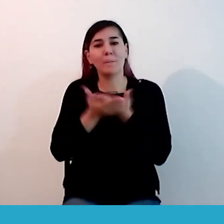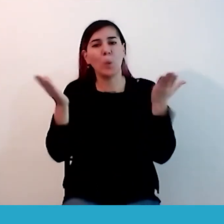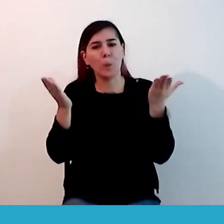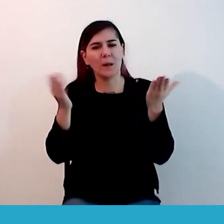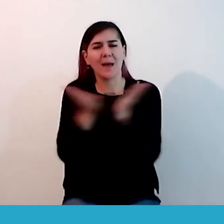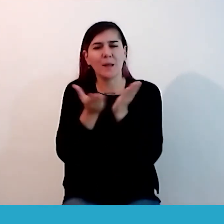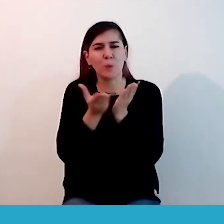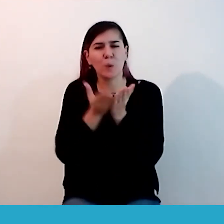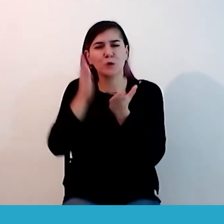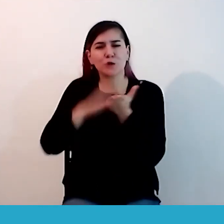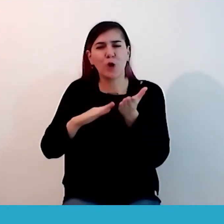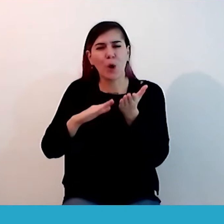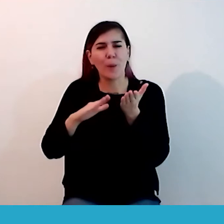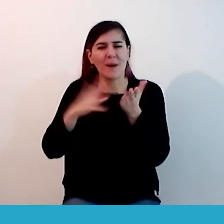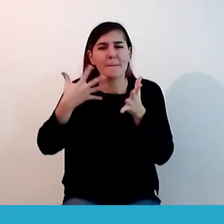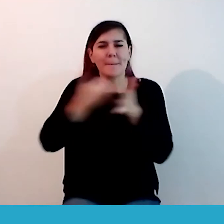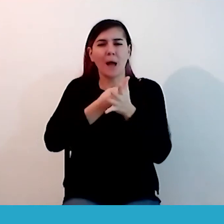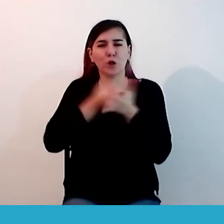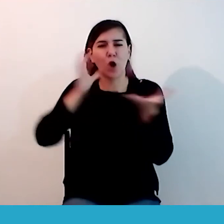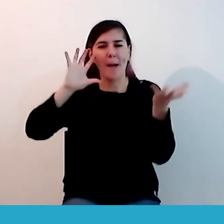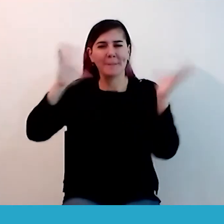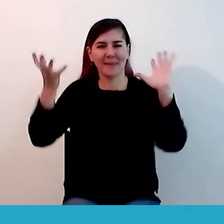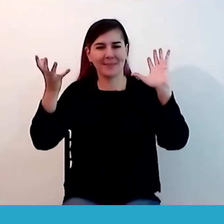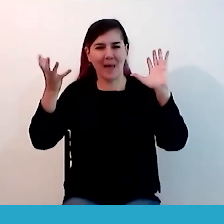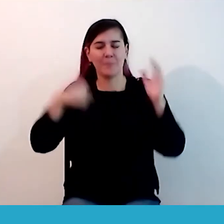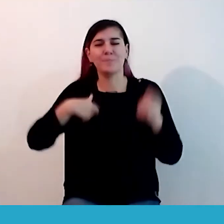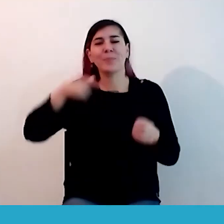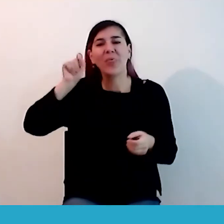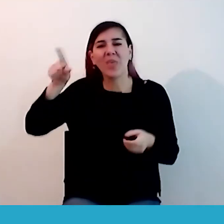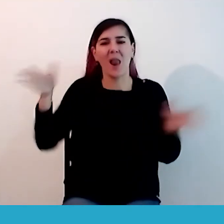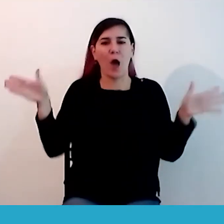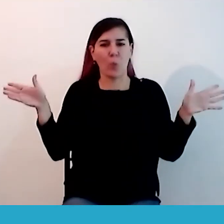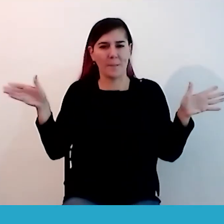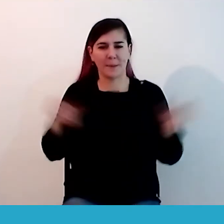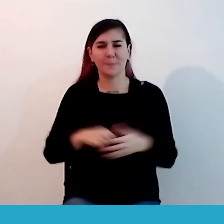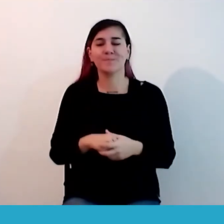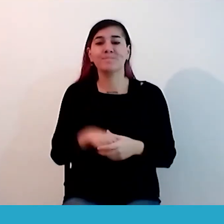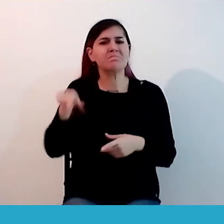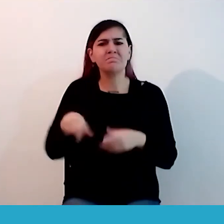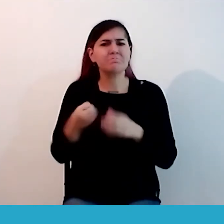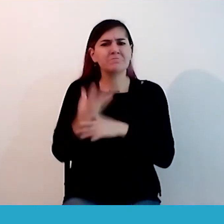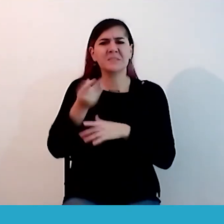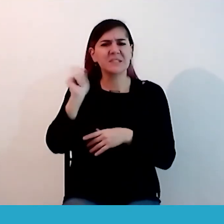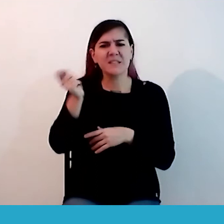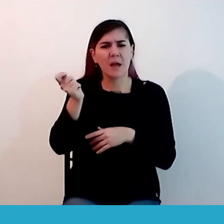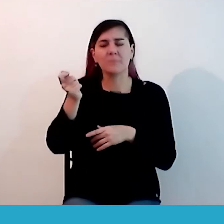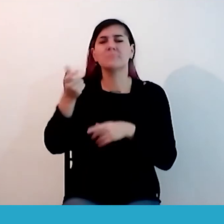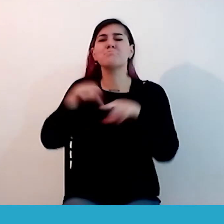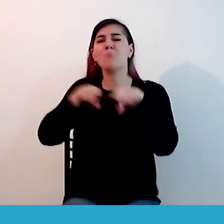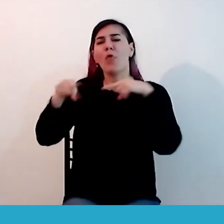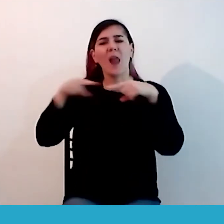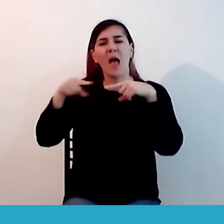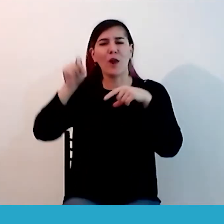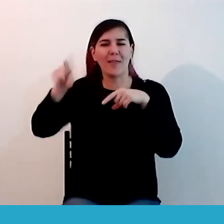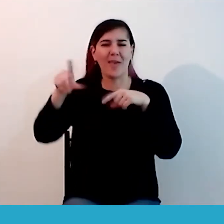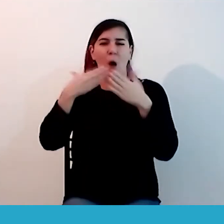de la obra alternativa Ruta 38, tramo Variante Costa Azul, La Cumbre. Inicialmente toma la palabra la moderadora de esta audiencia,